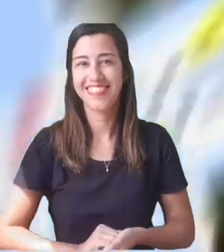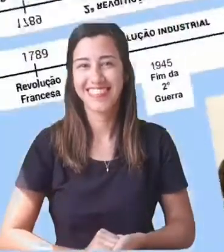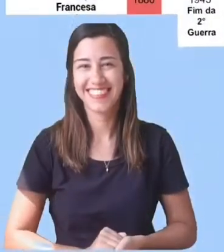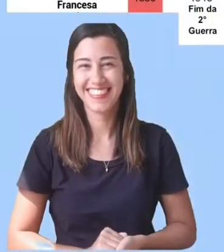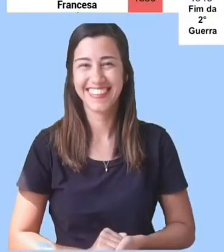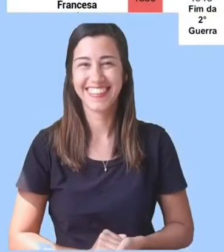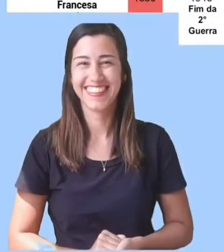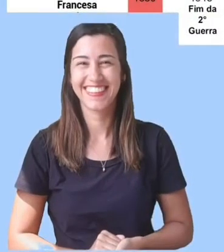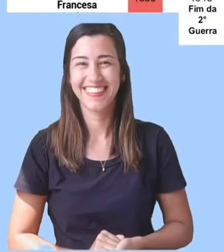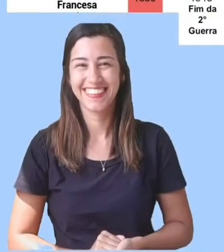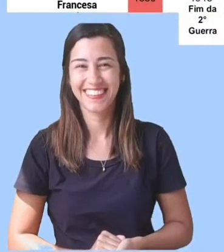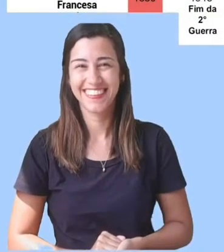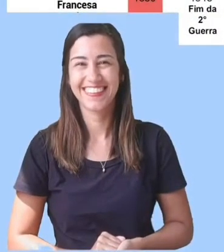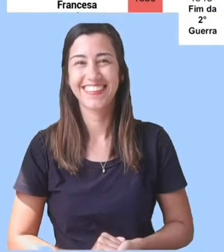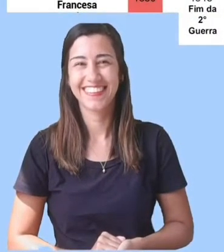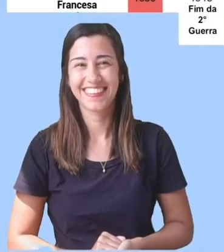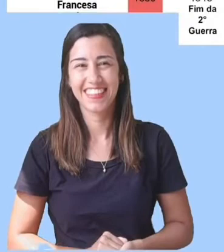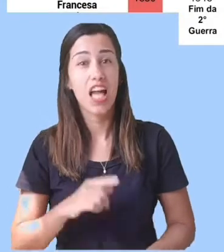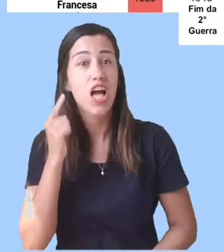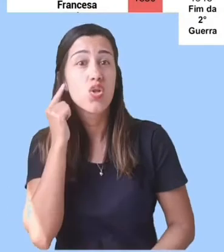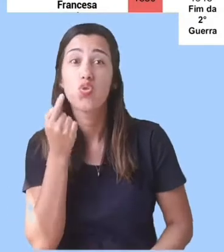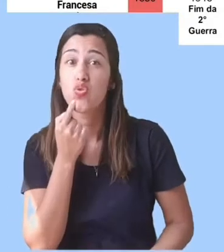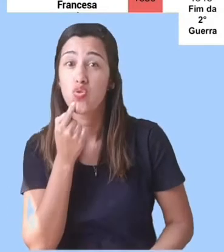ensino regular.